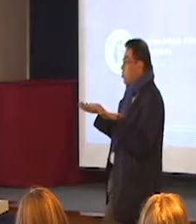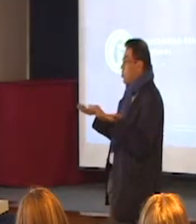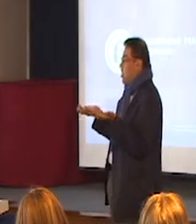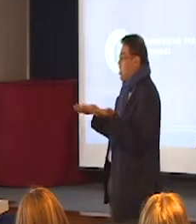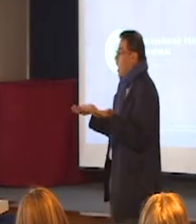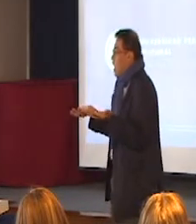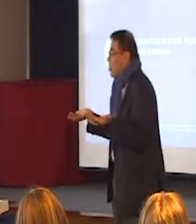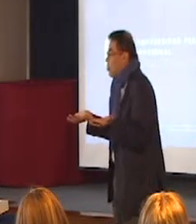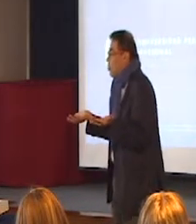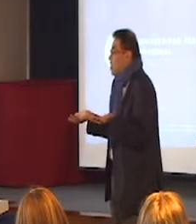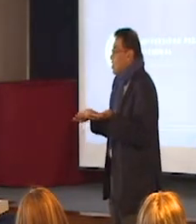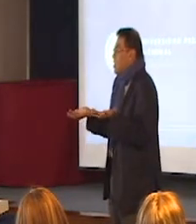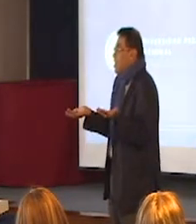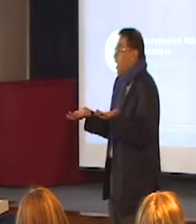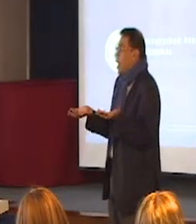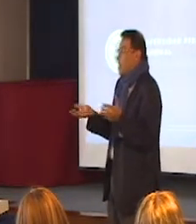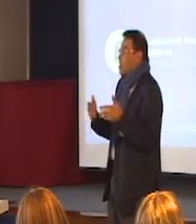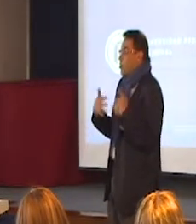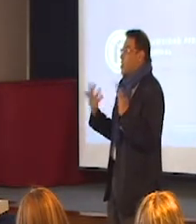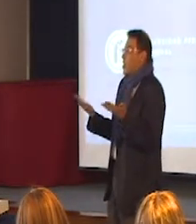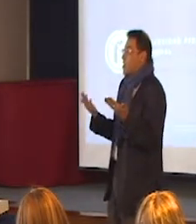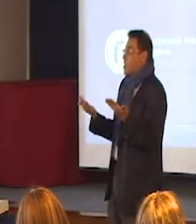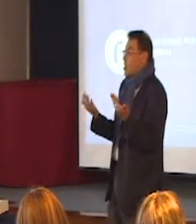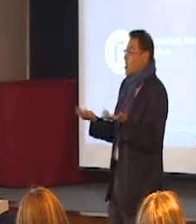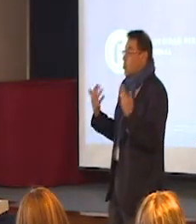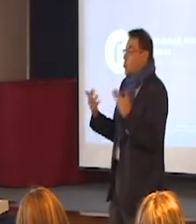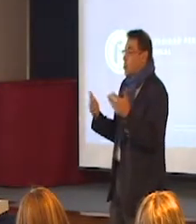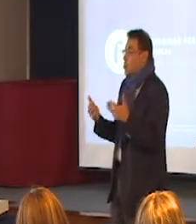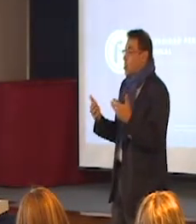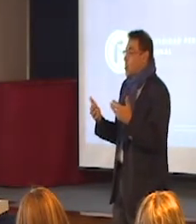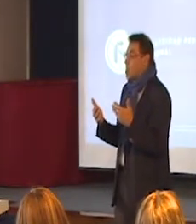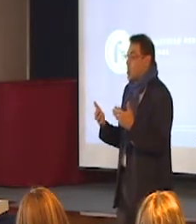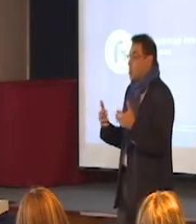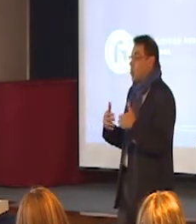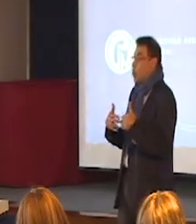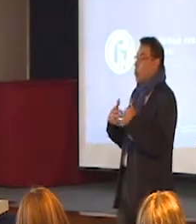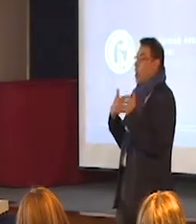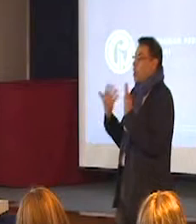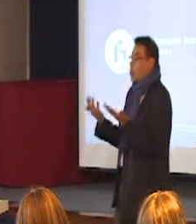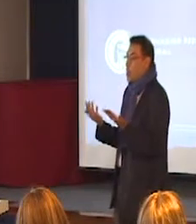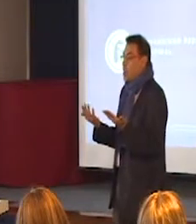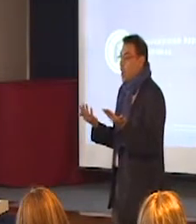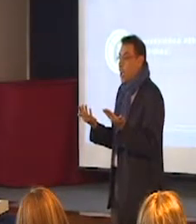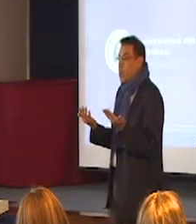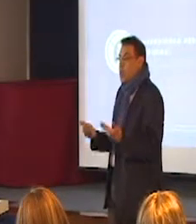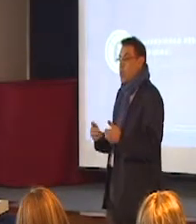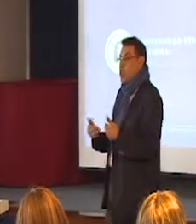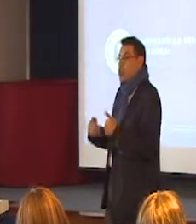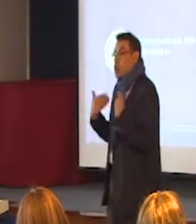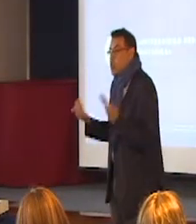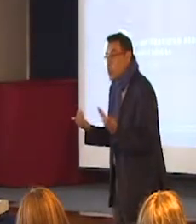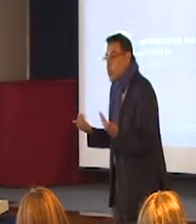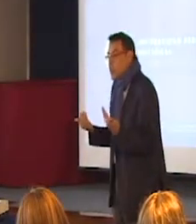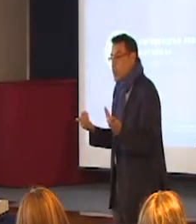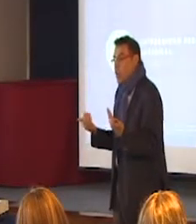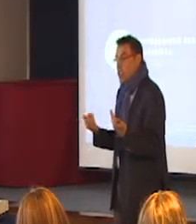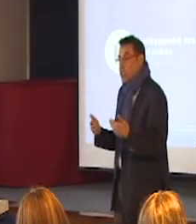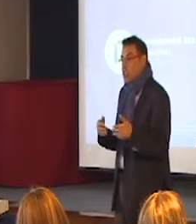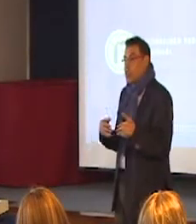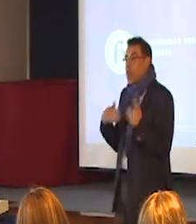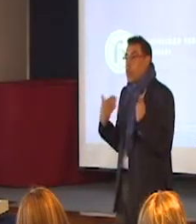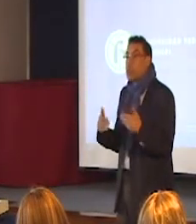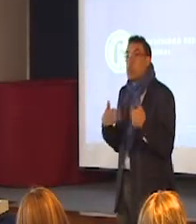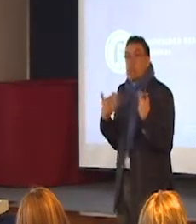como cerrando los ojos frente a algo que ya es evidente, y es hay unas personas que no tienen realidad, pero eso